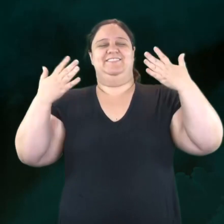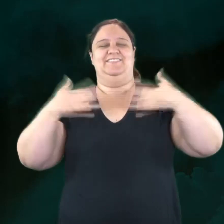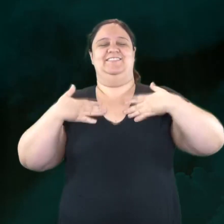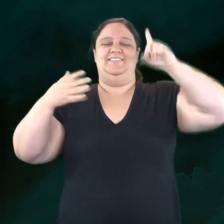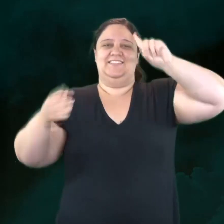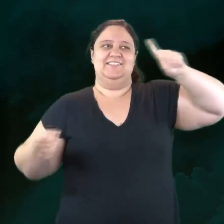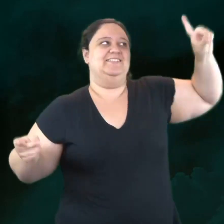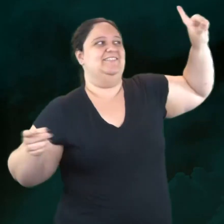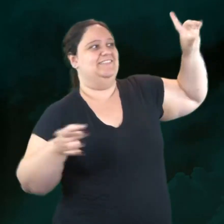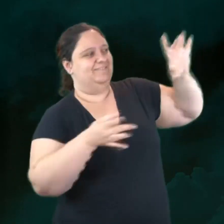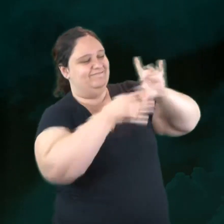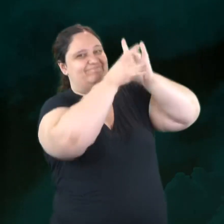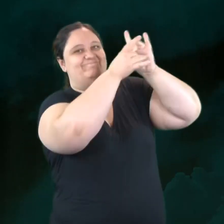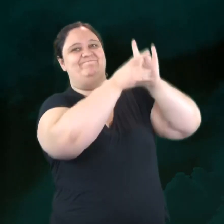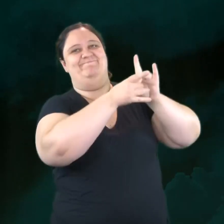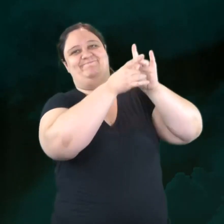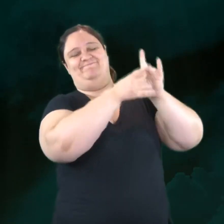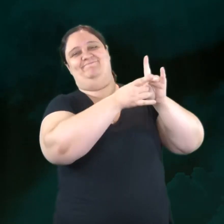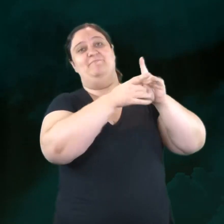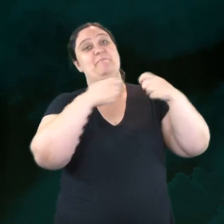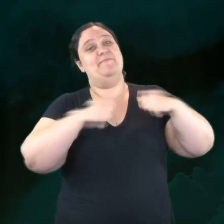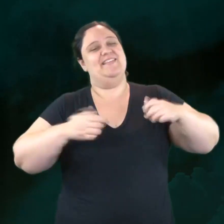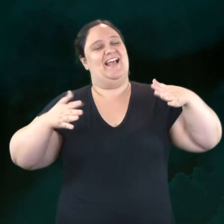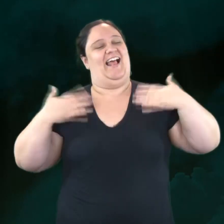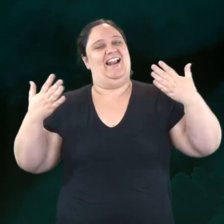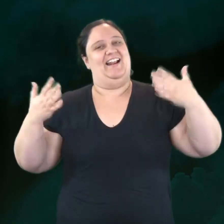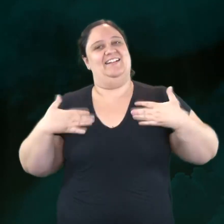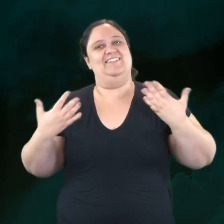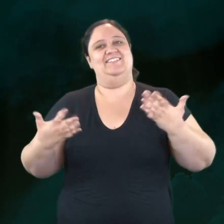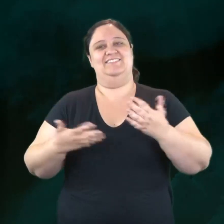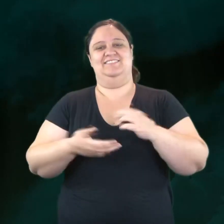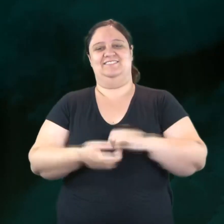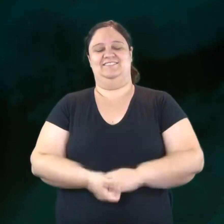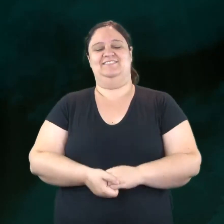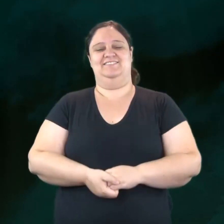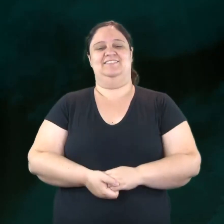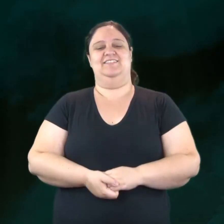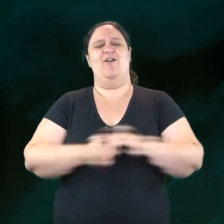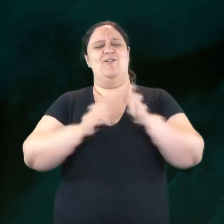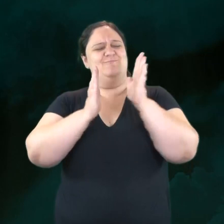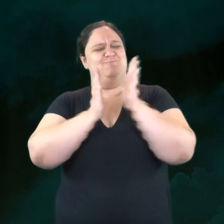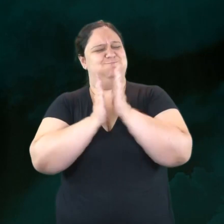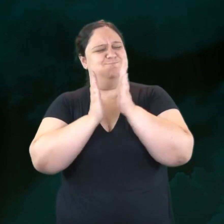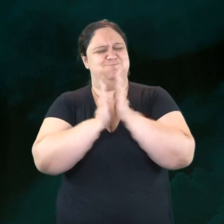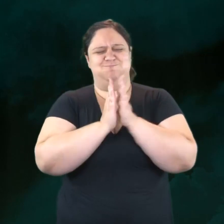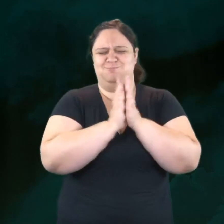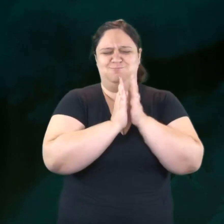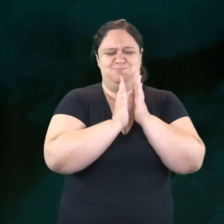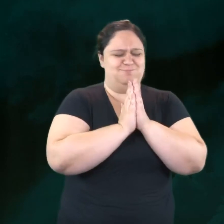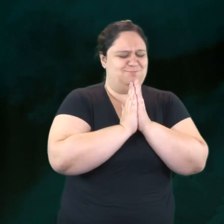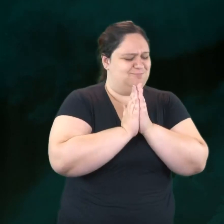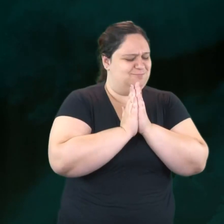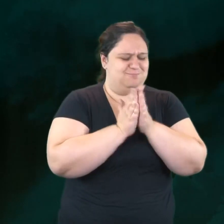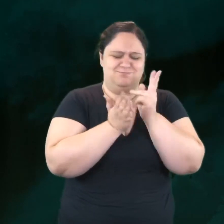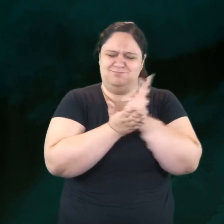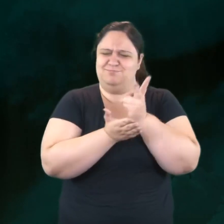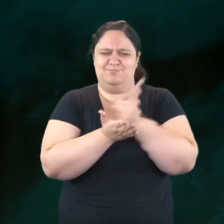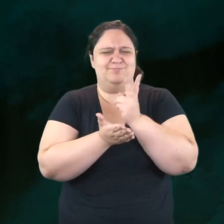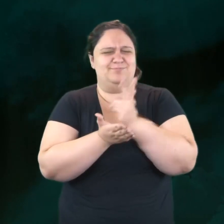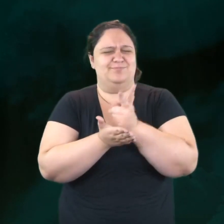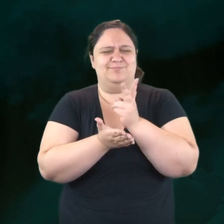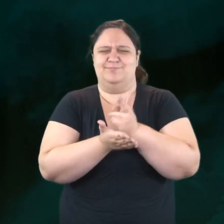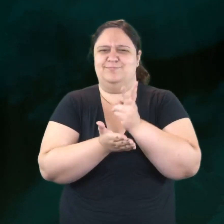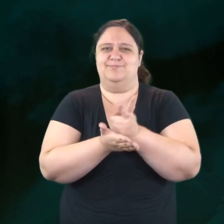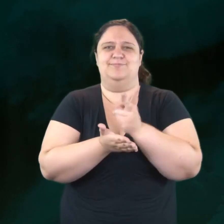reconectou com Ele. Vamos viver alegres. Orai sem cessar, todo o